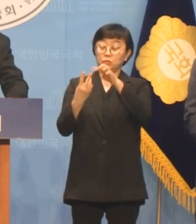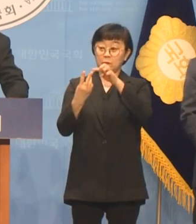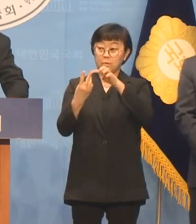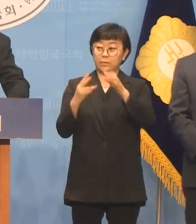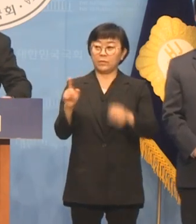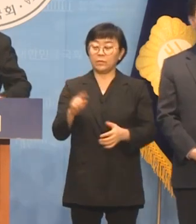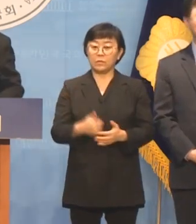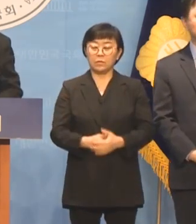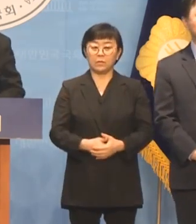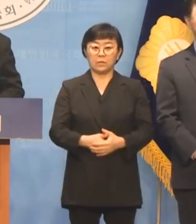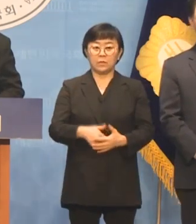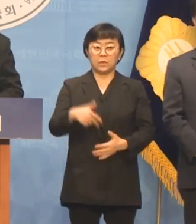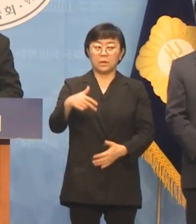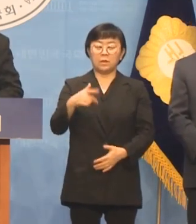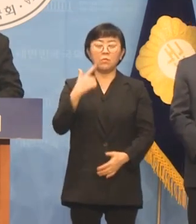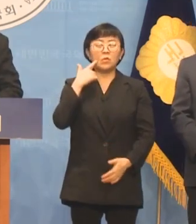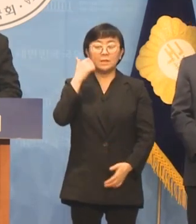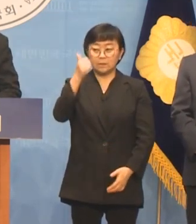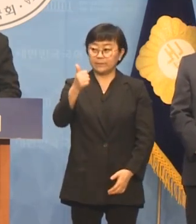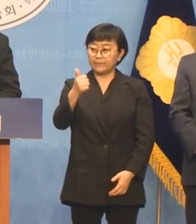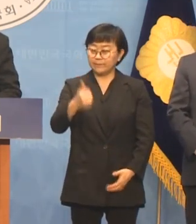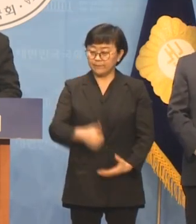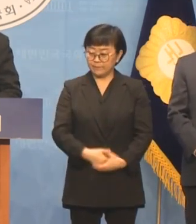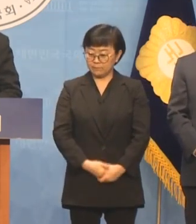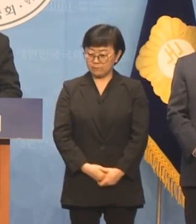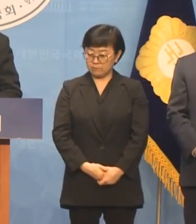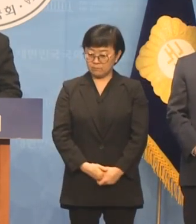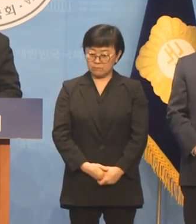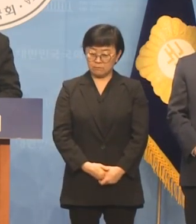장하나 목사님이십니다.